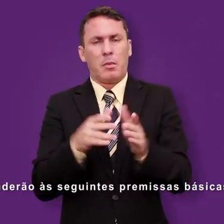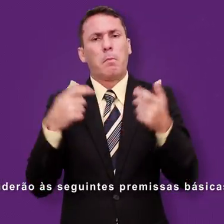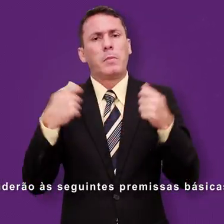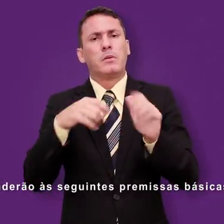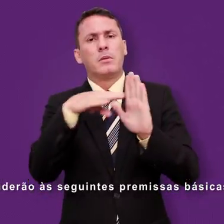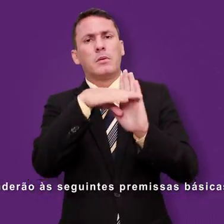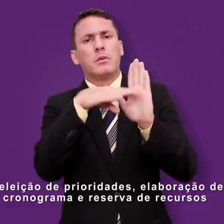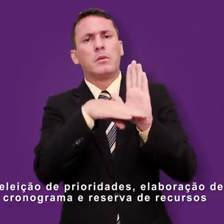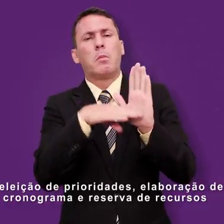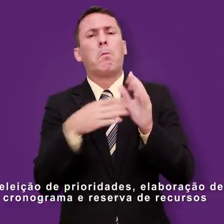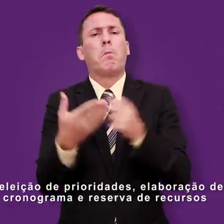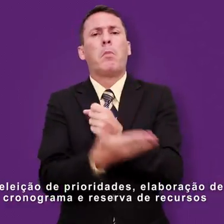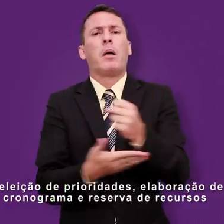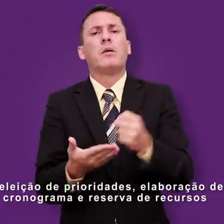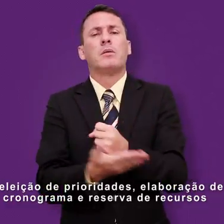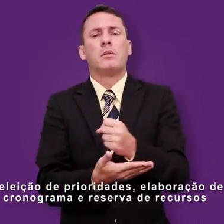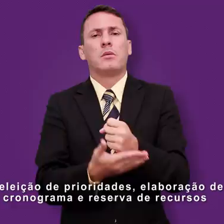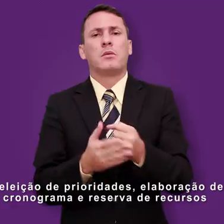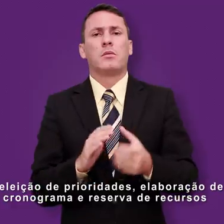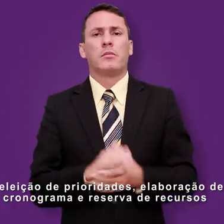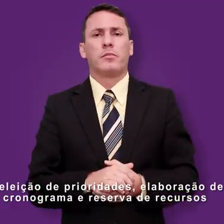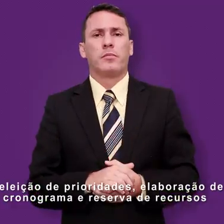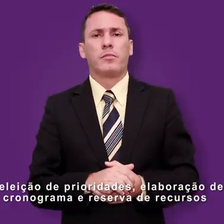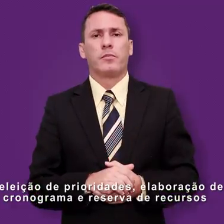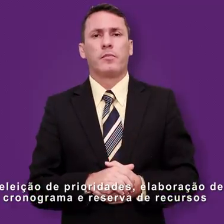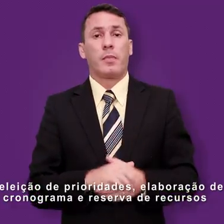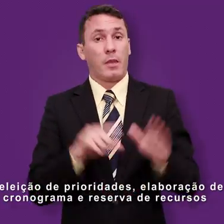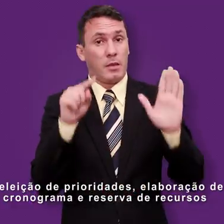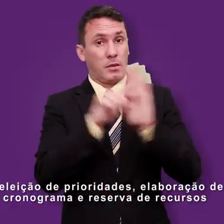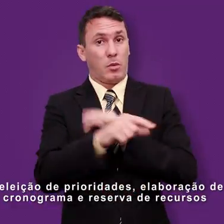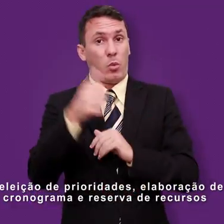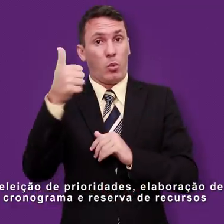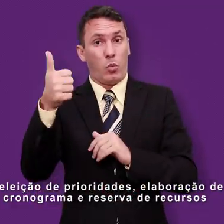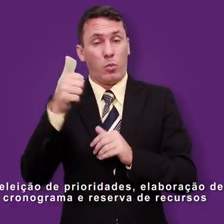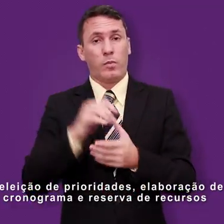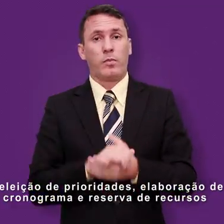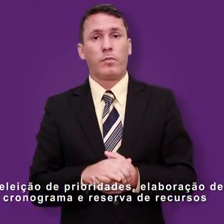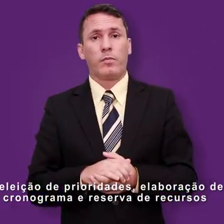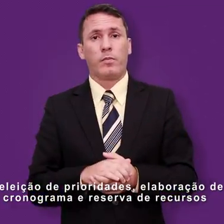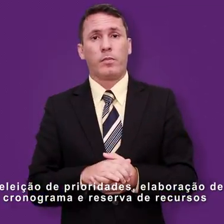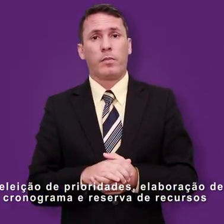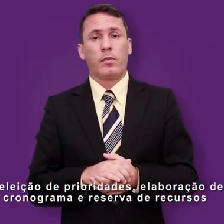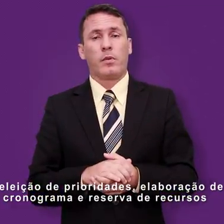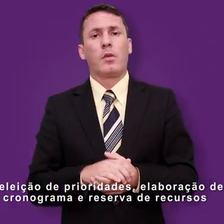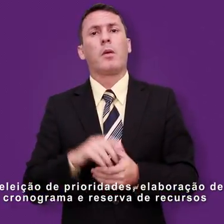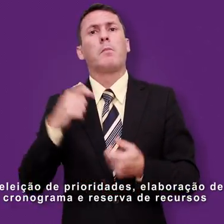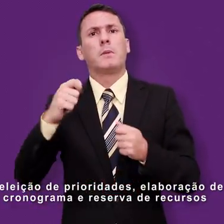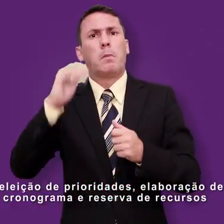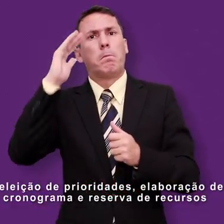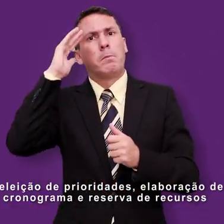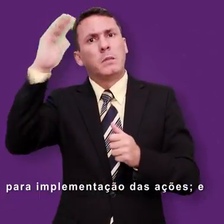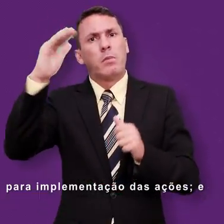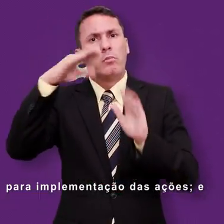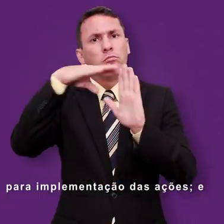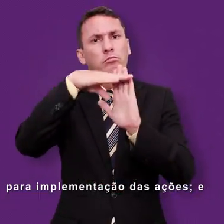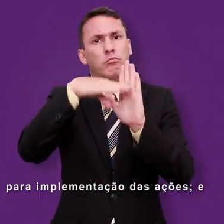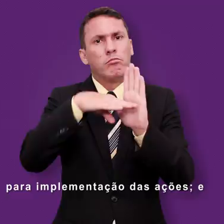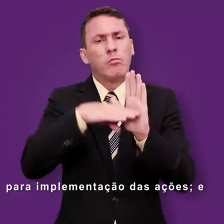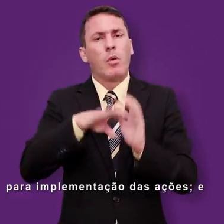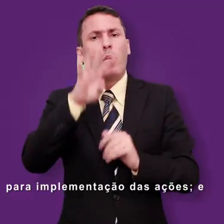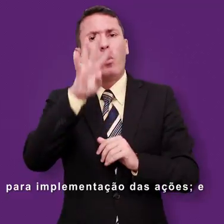básicas. Inciso 1. Eleição de prioridades, elaboração de cronograma e reserva de recursos